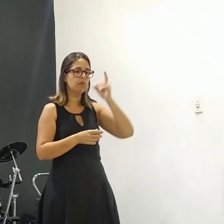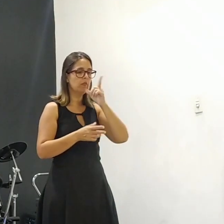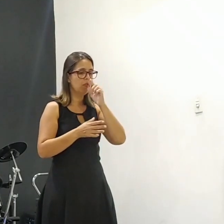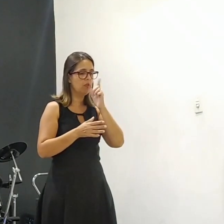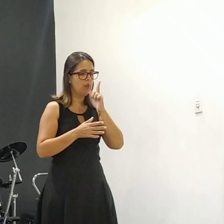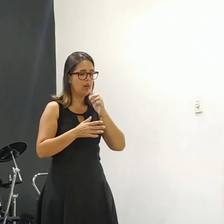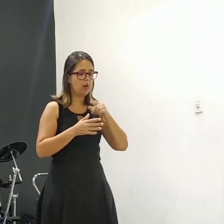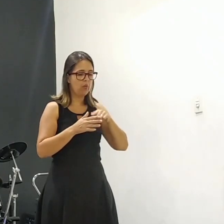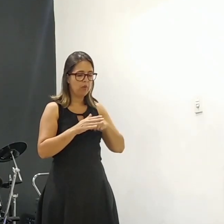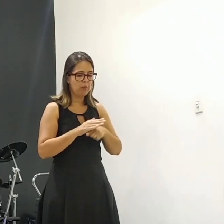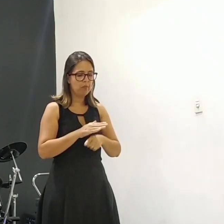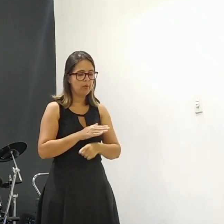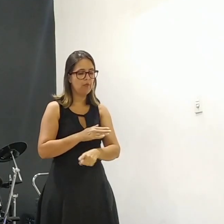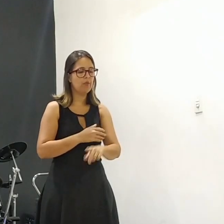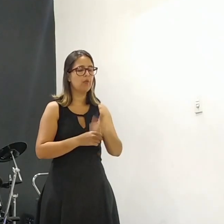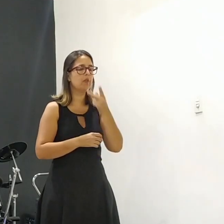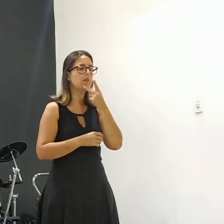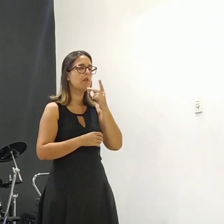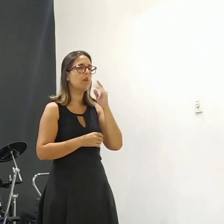profundas, diz Ezequiel.